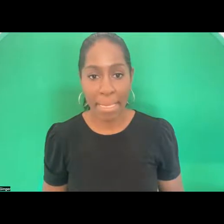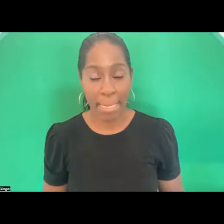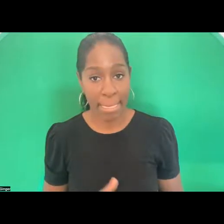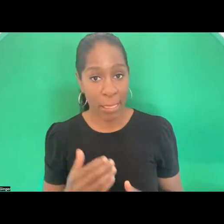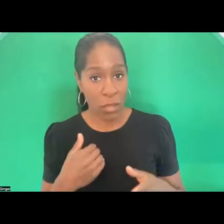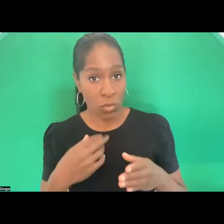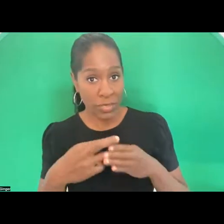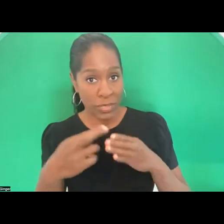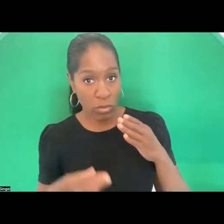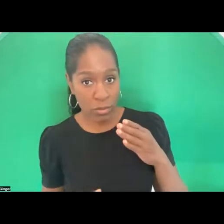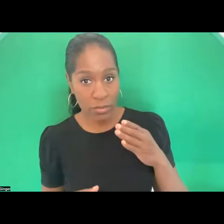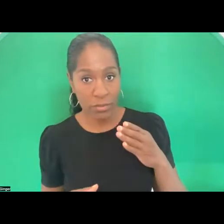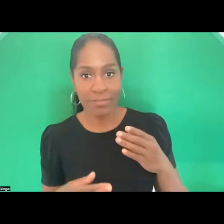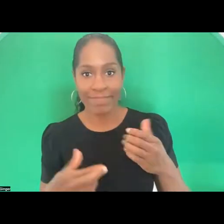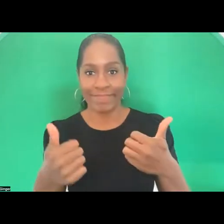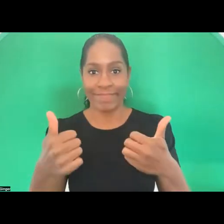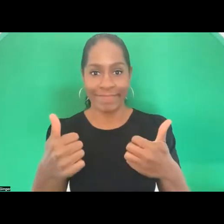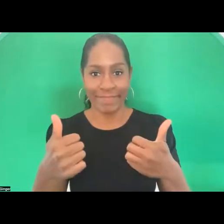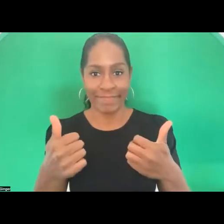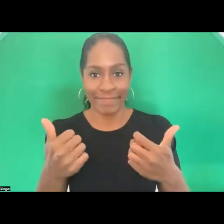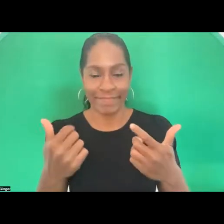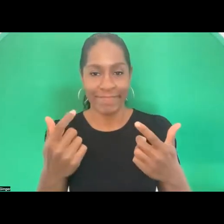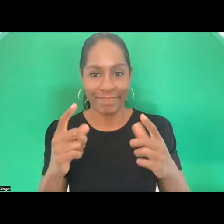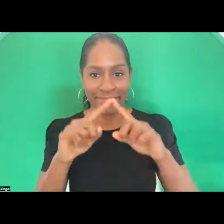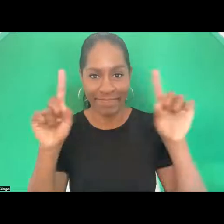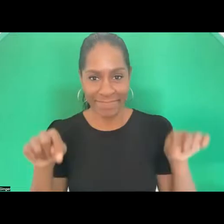tenemos resultados para la segunda